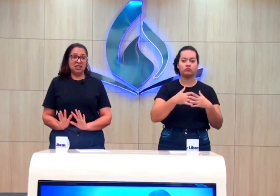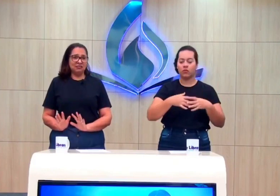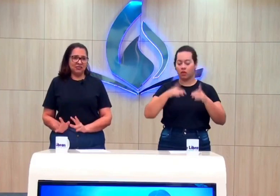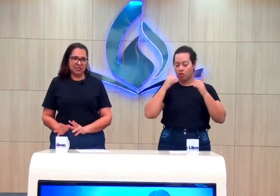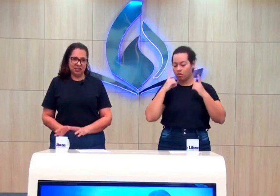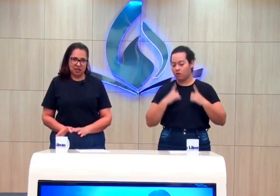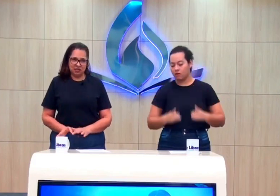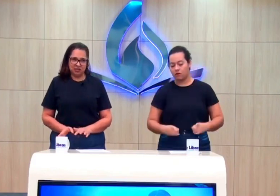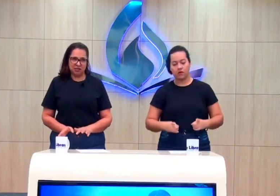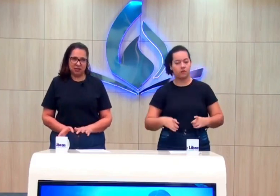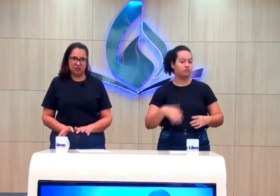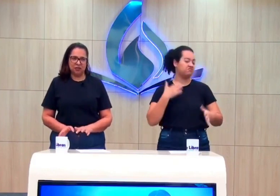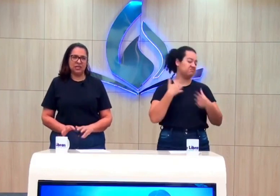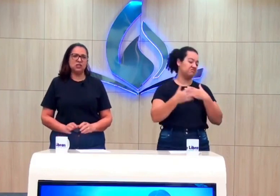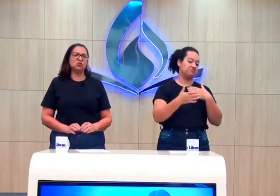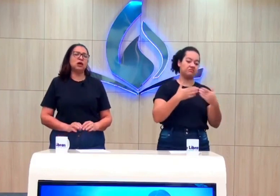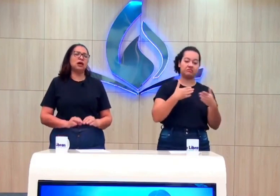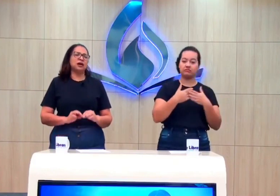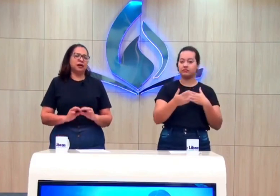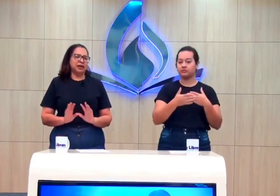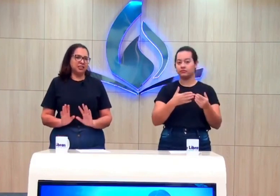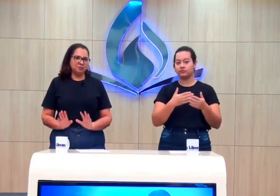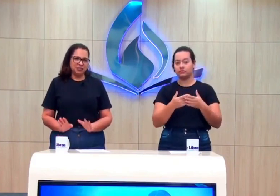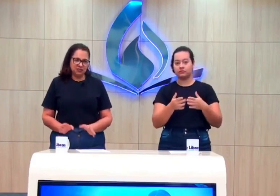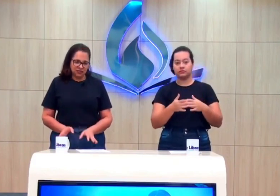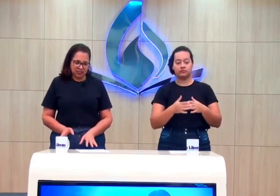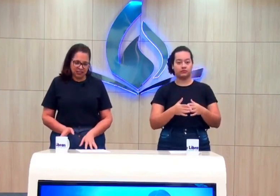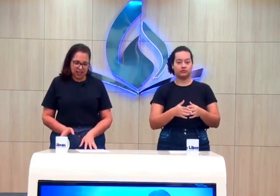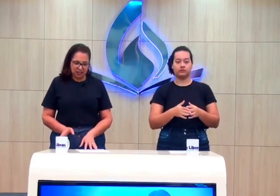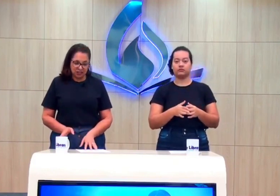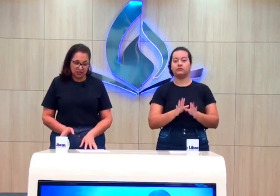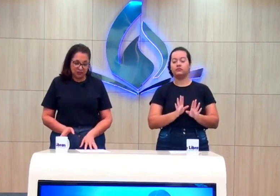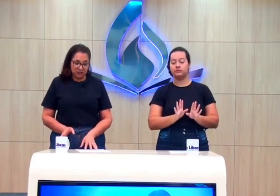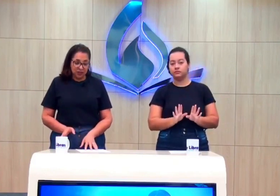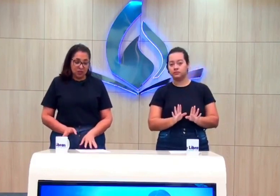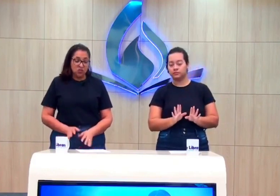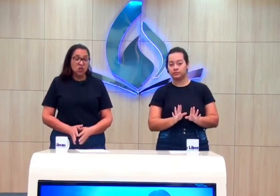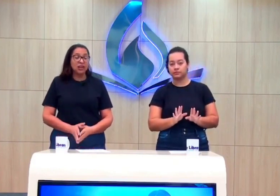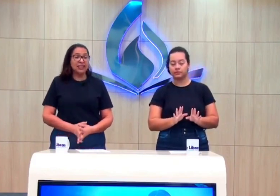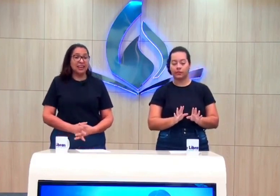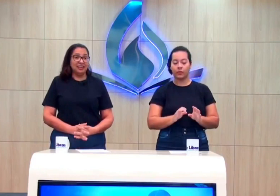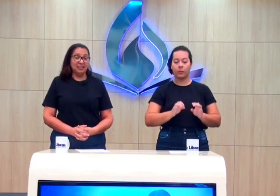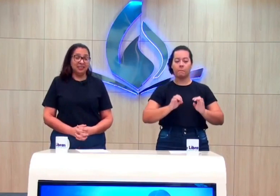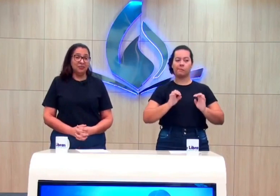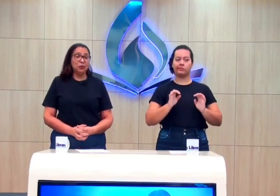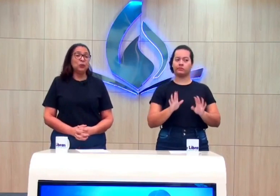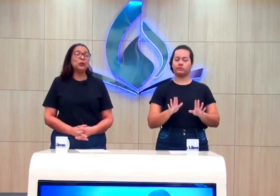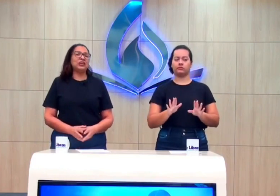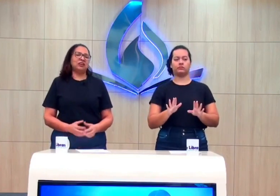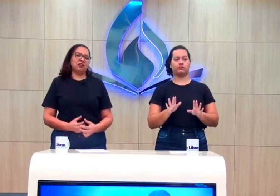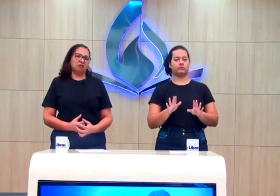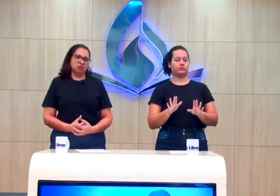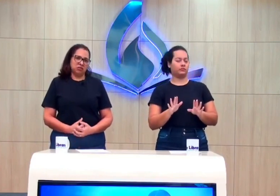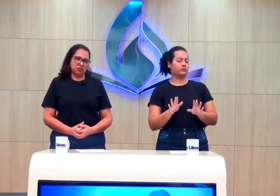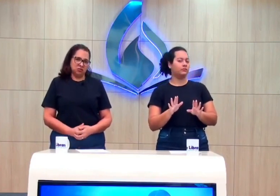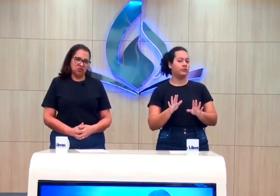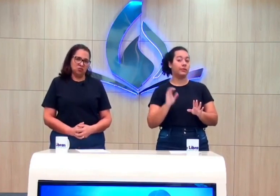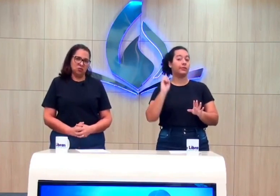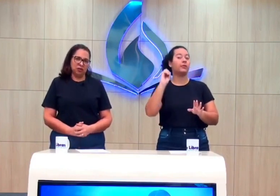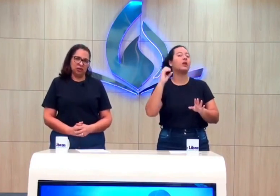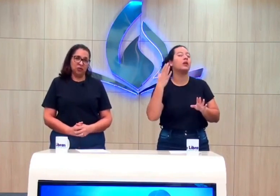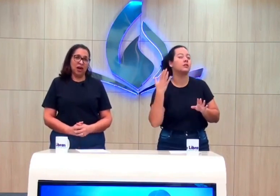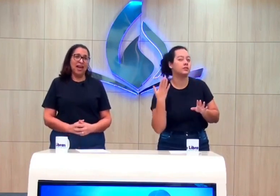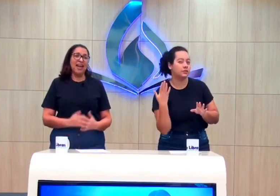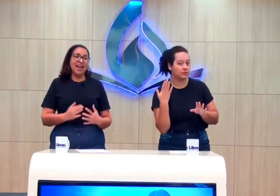sua deficiência, da sua especificidade. Só que aí, o que aconteceu